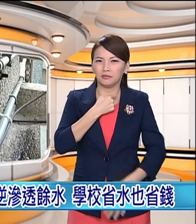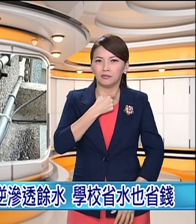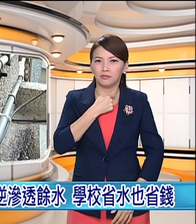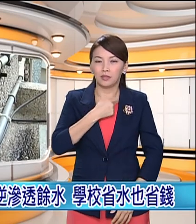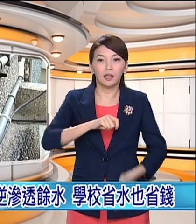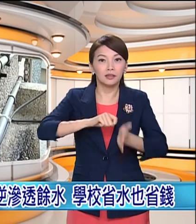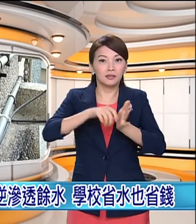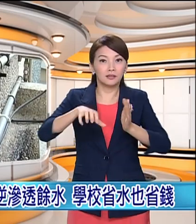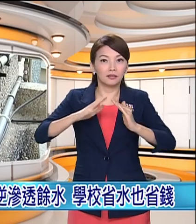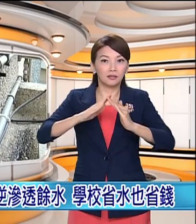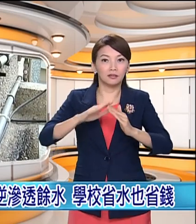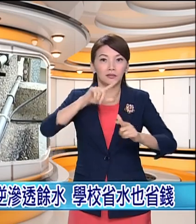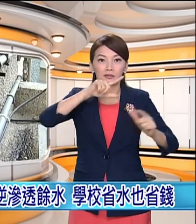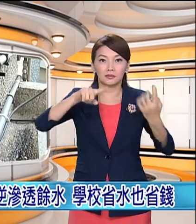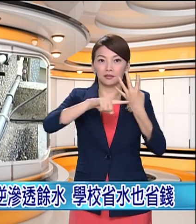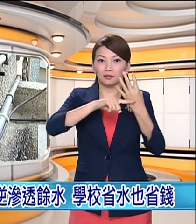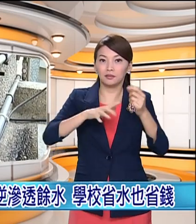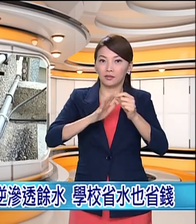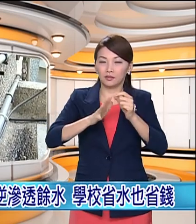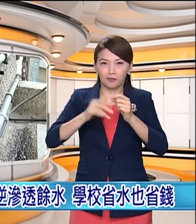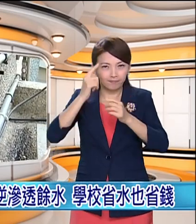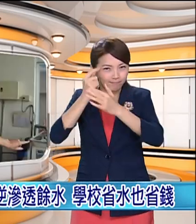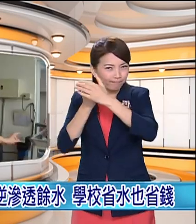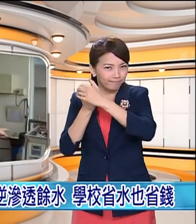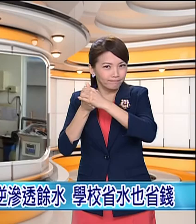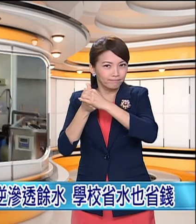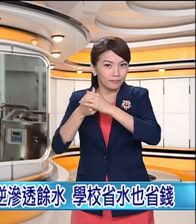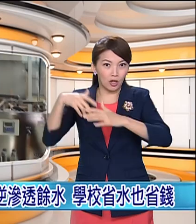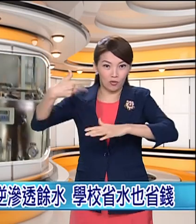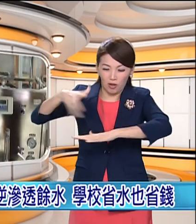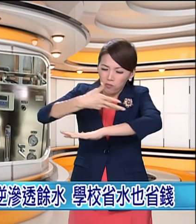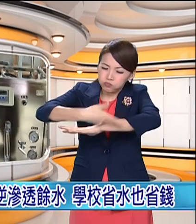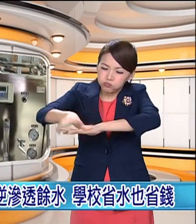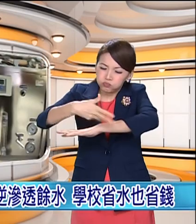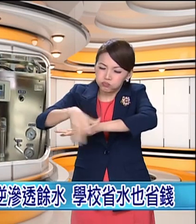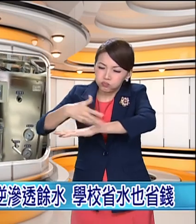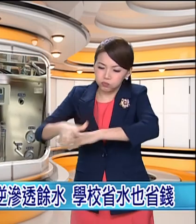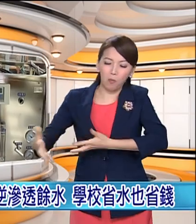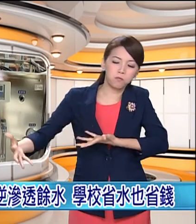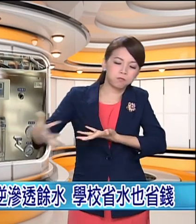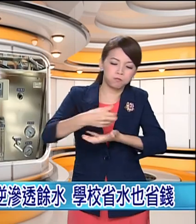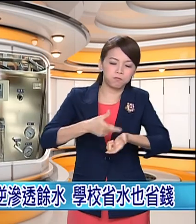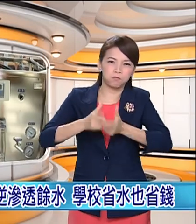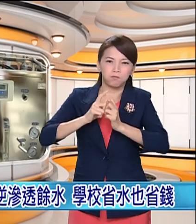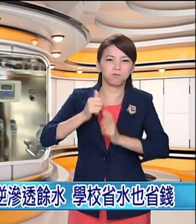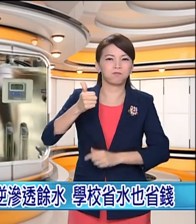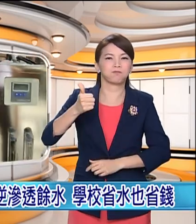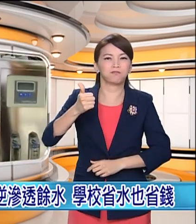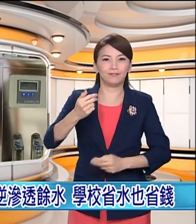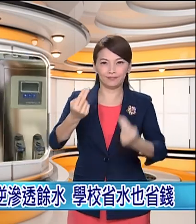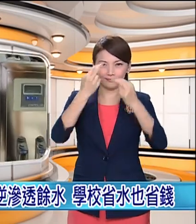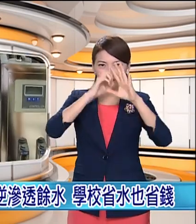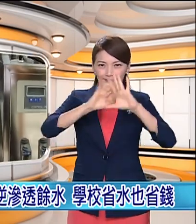中就想出了雨水回收系统，接着就带您一起去看看。